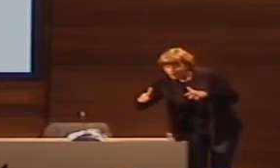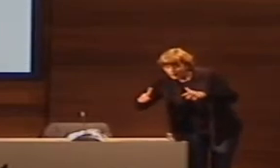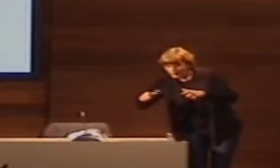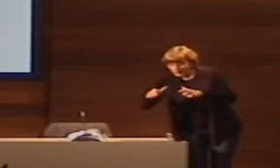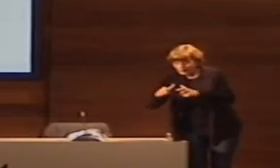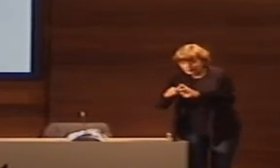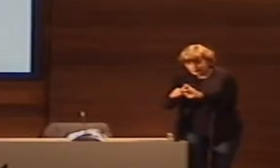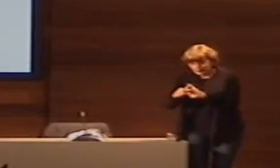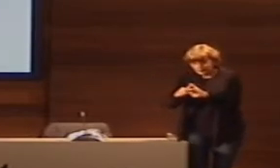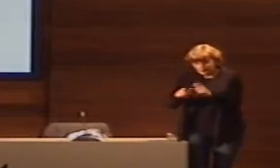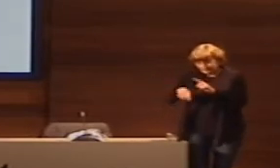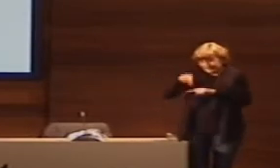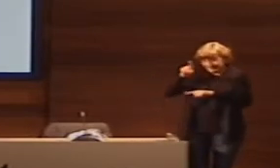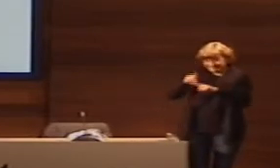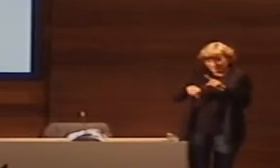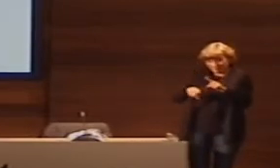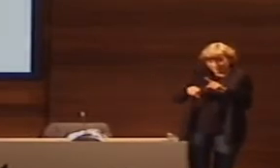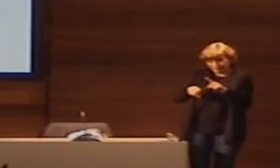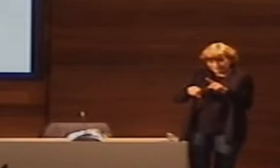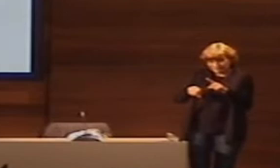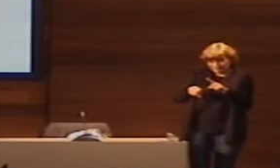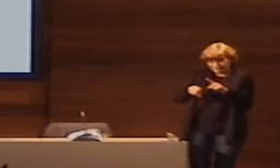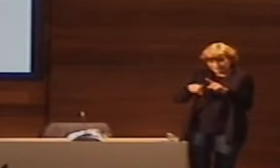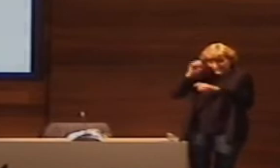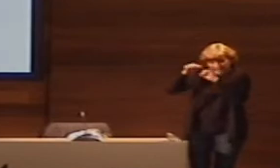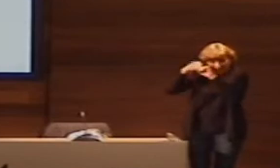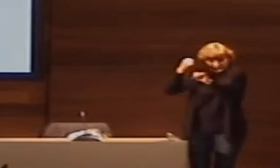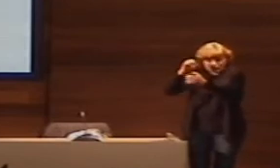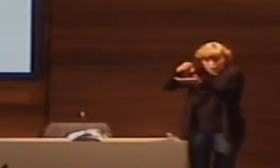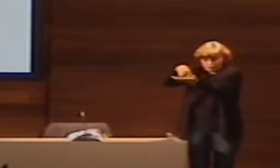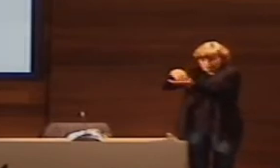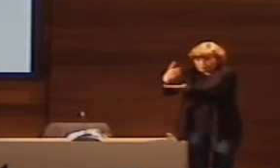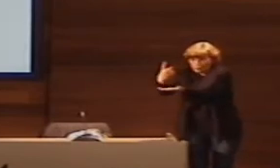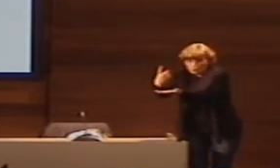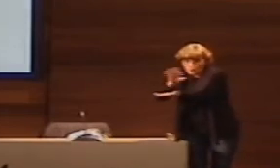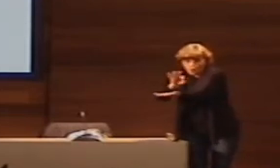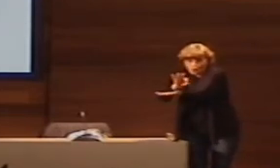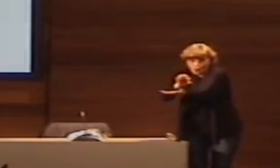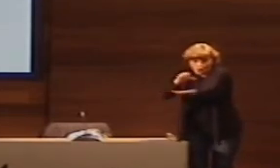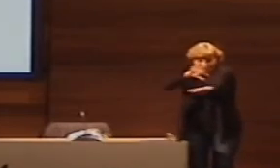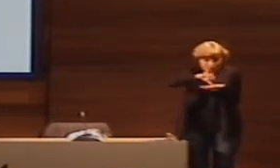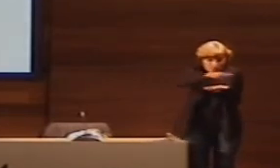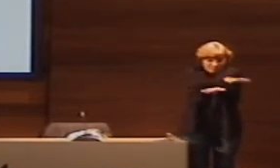mismo en una zona de baja densidad que en una zona de alta densidad. Como decía,